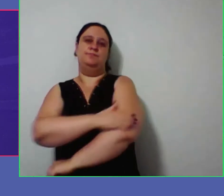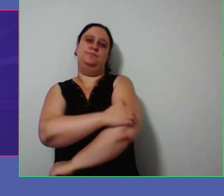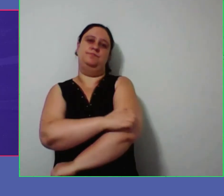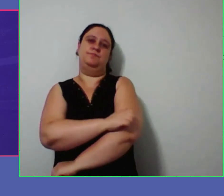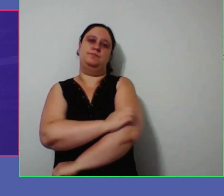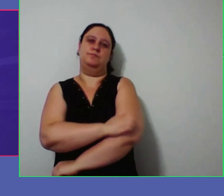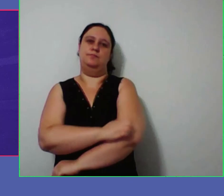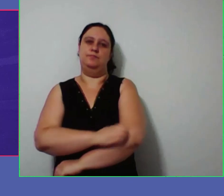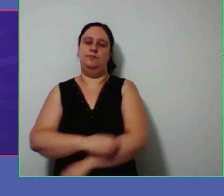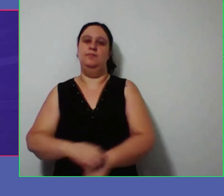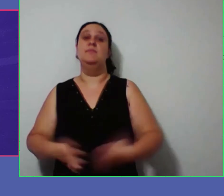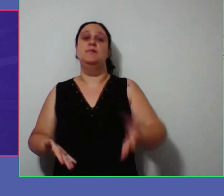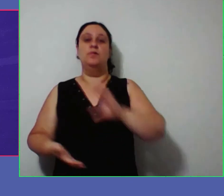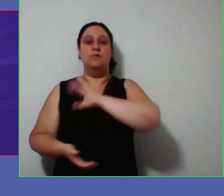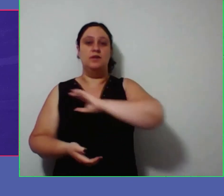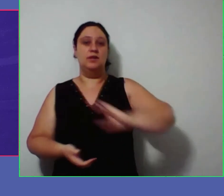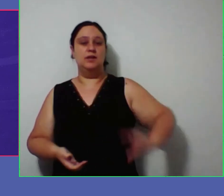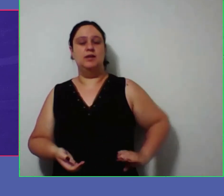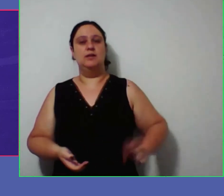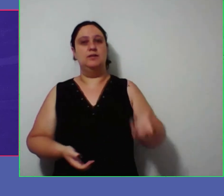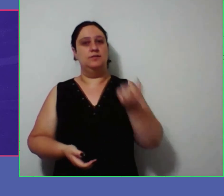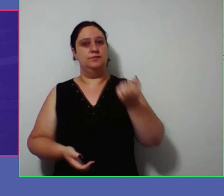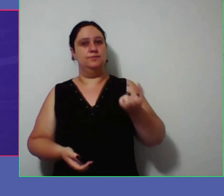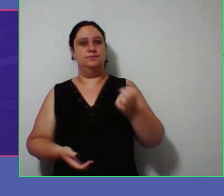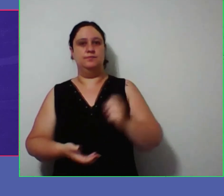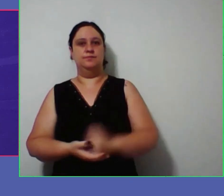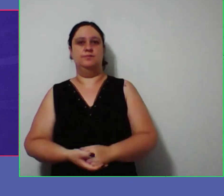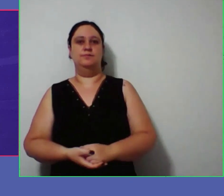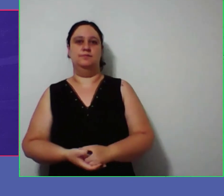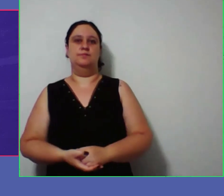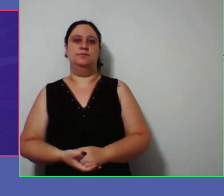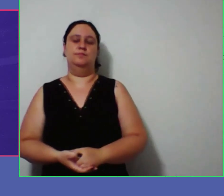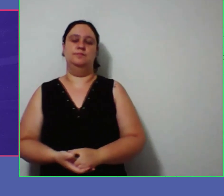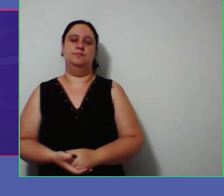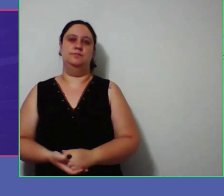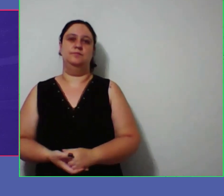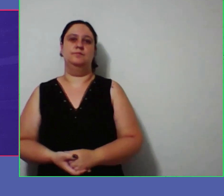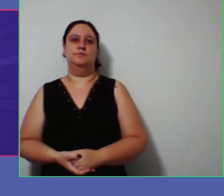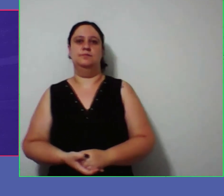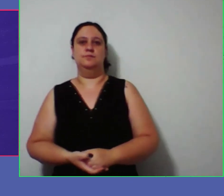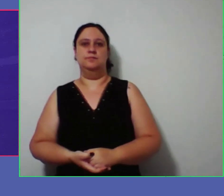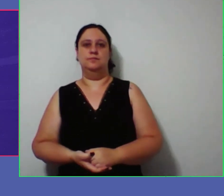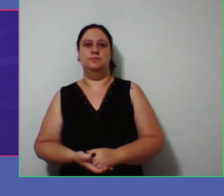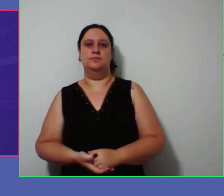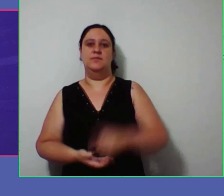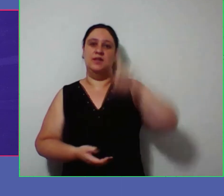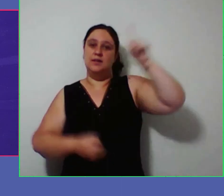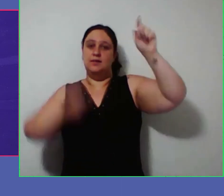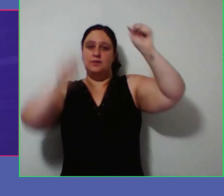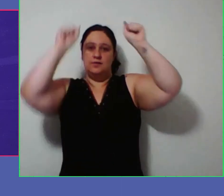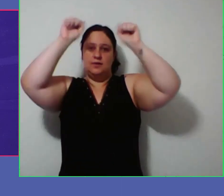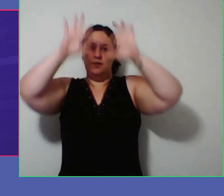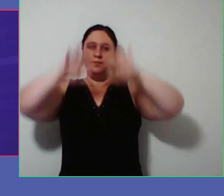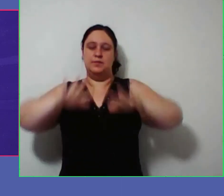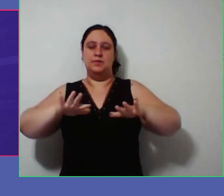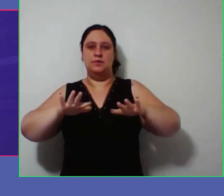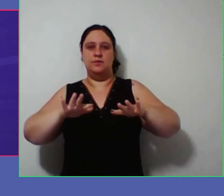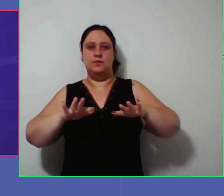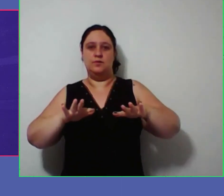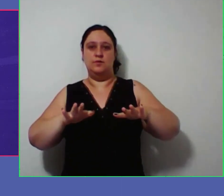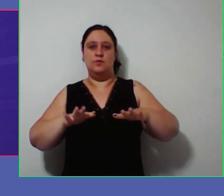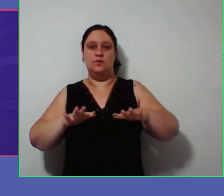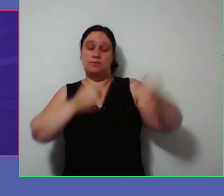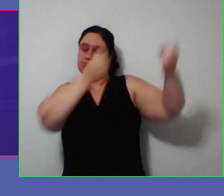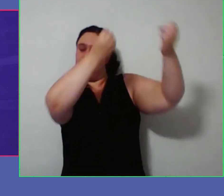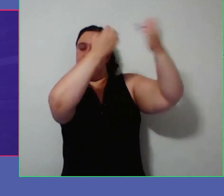a habitação de Deus no Espírito. Deus abençoe você, né, com mais essa revelação.